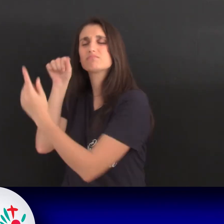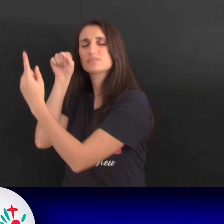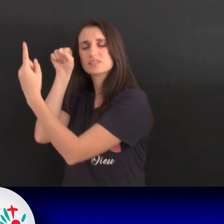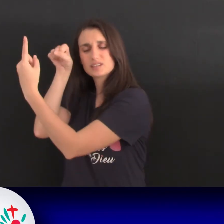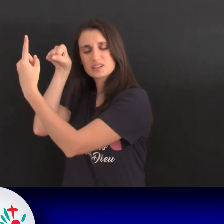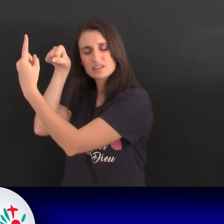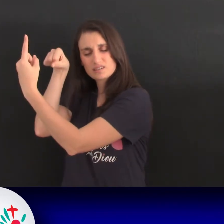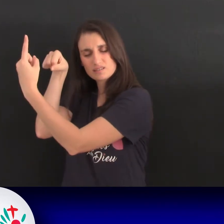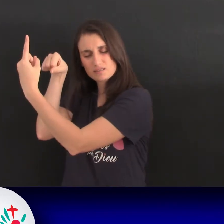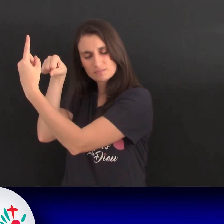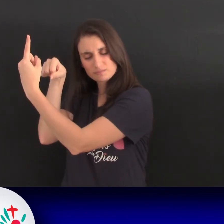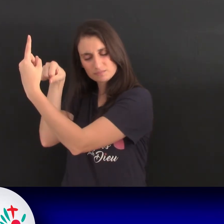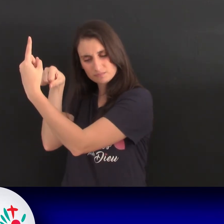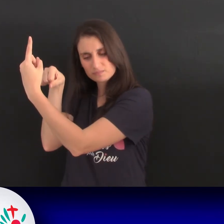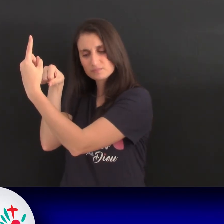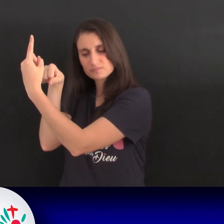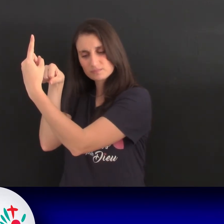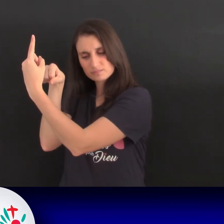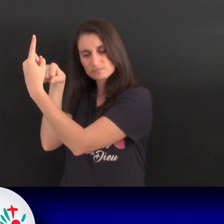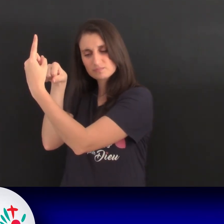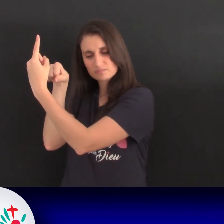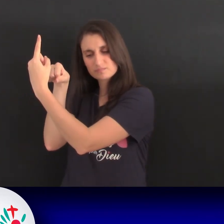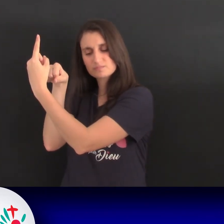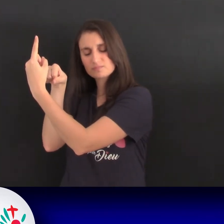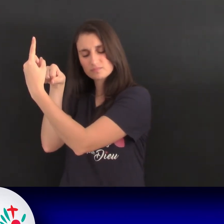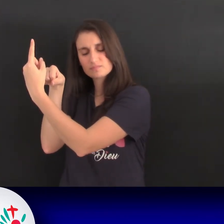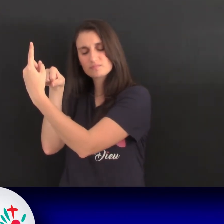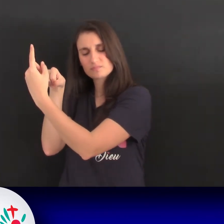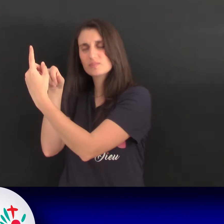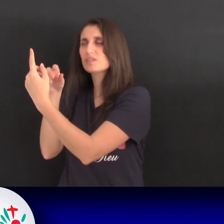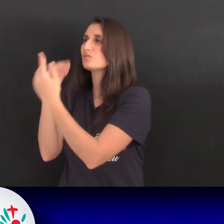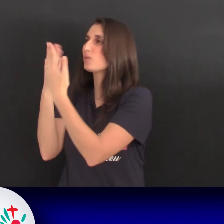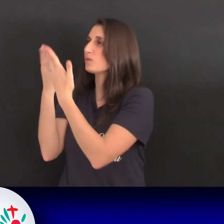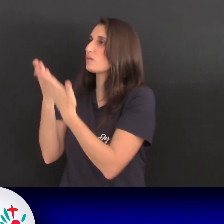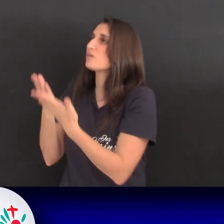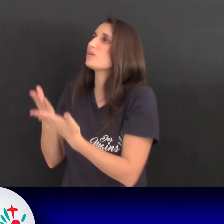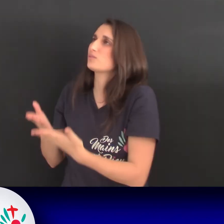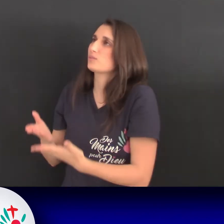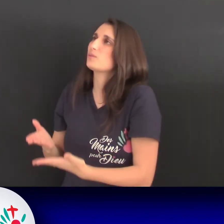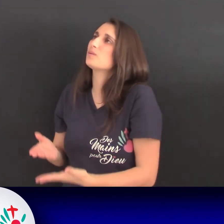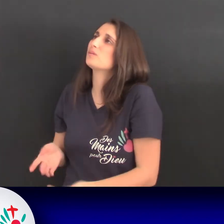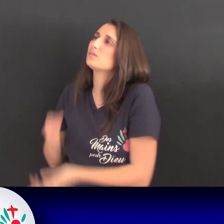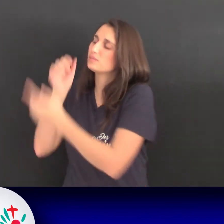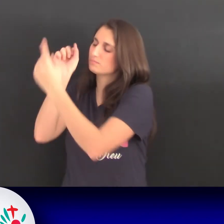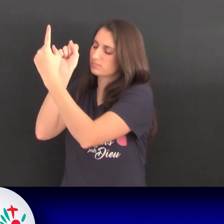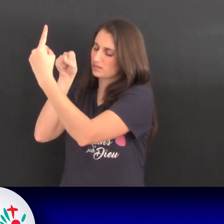tombe à tes pieds, et je